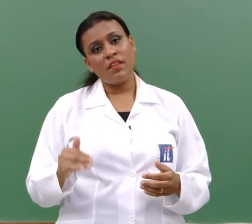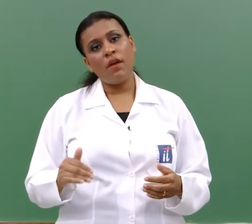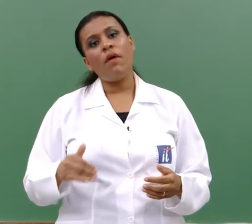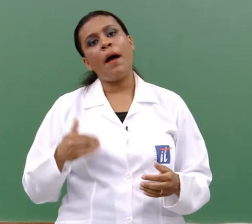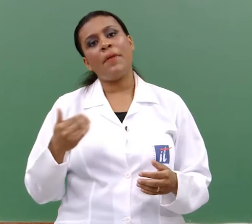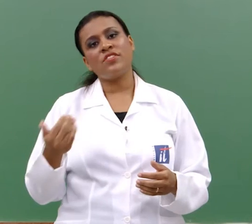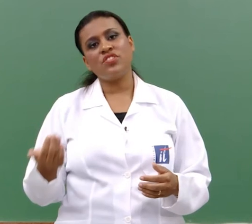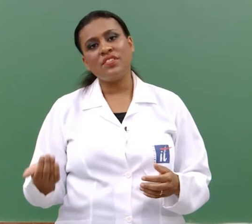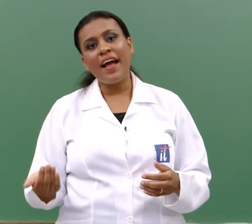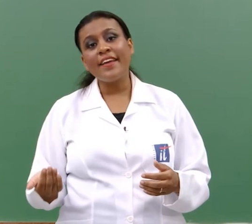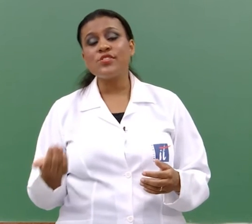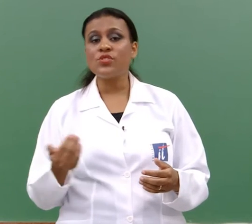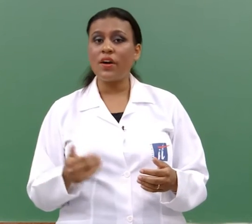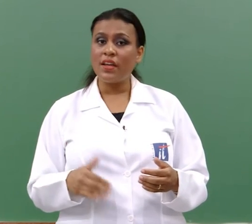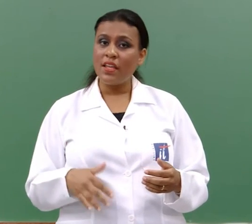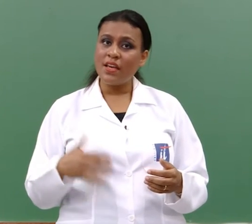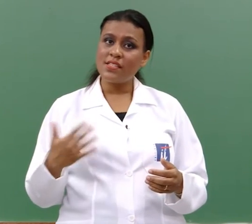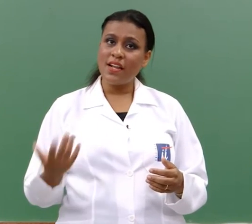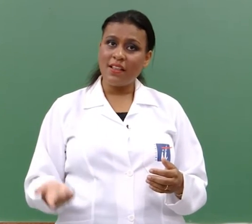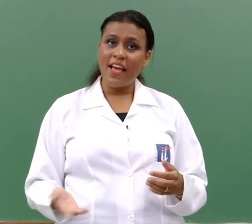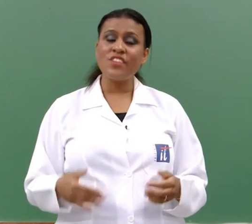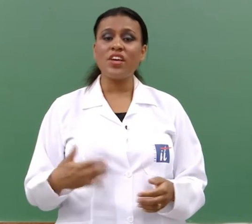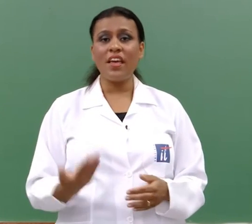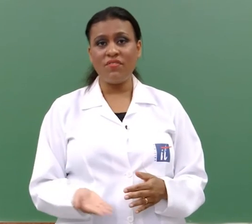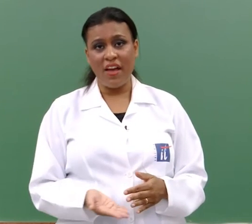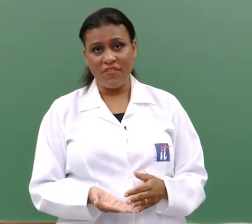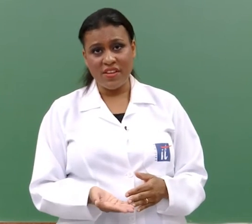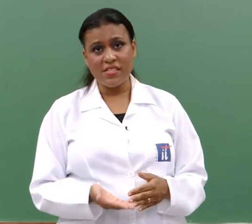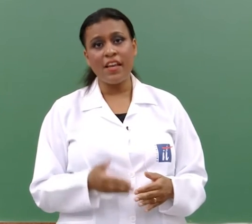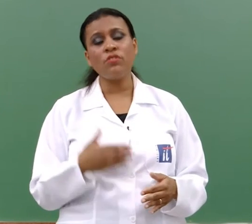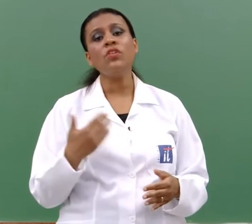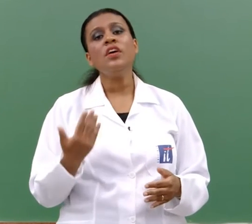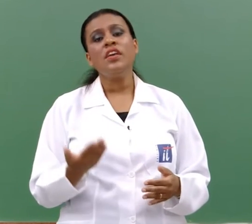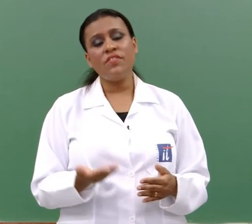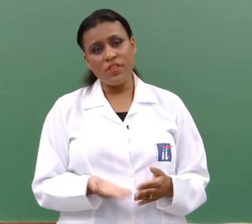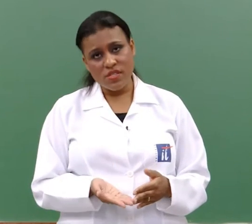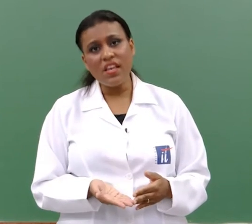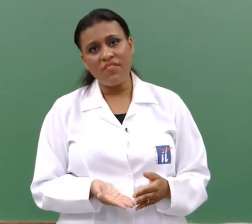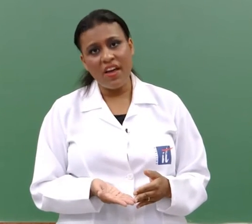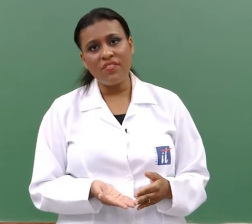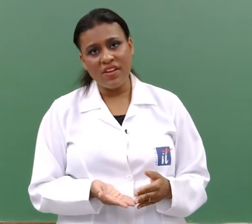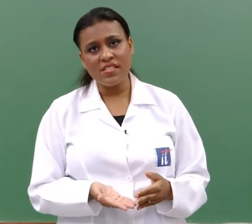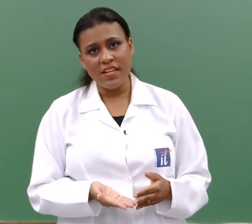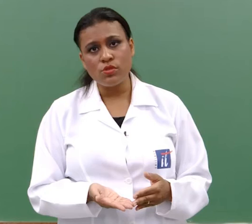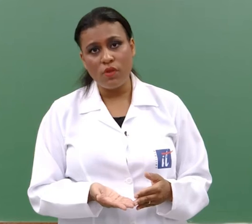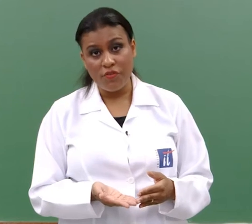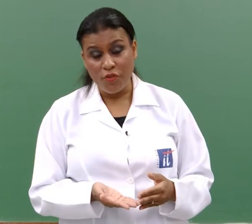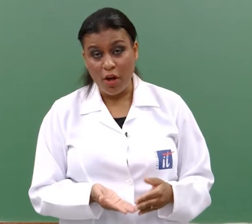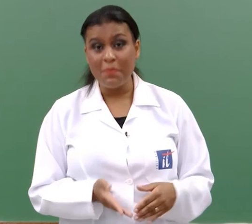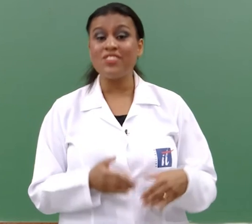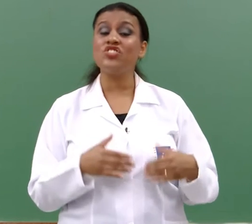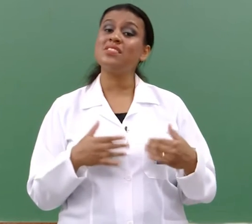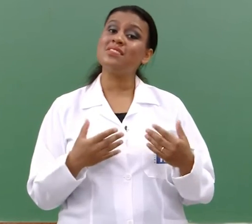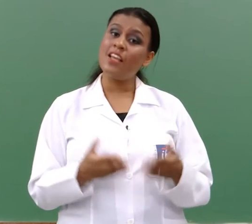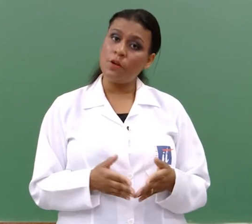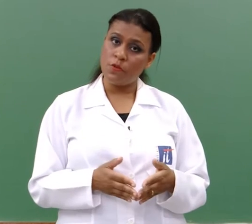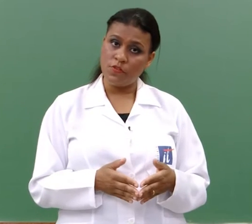Então, a partir daí, só cria estratégia quem vai fazendo e você vai fazer a sua forma de ser